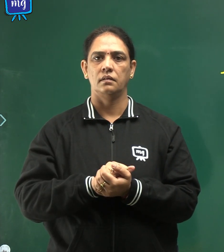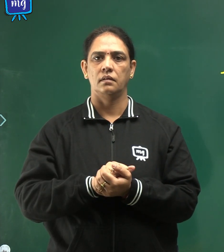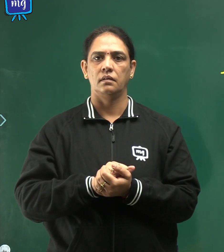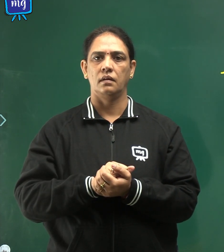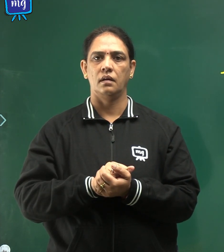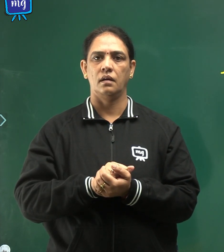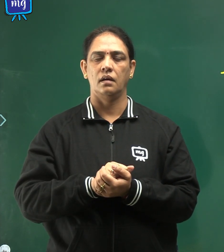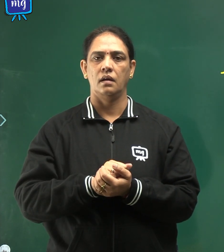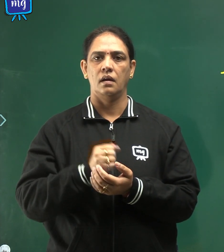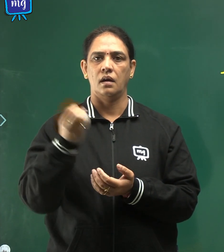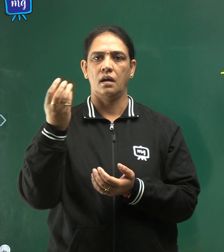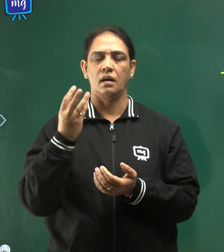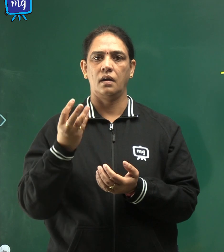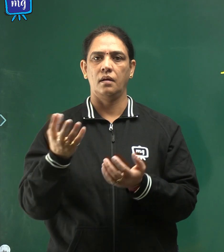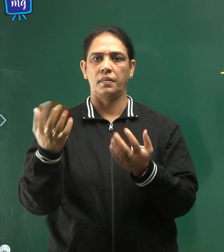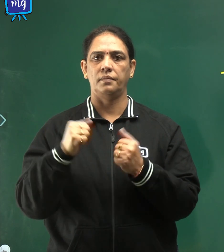अंक प्राप्त किए।